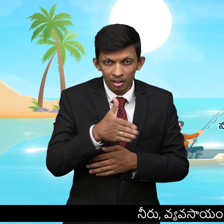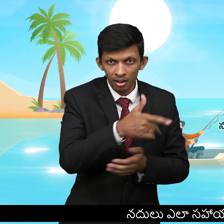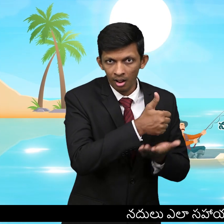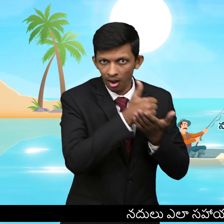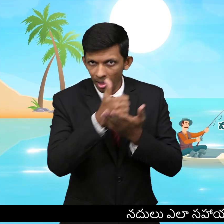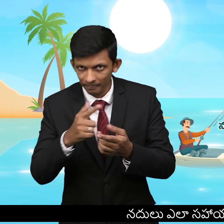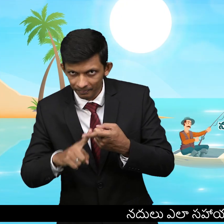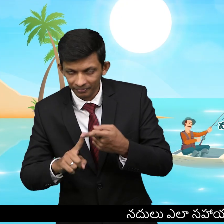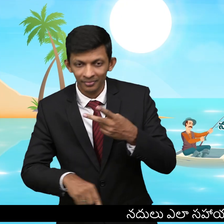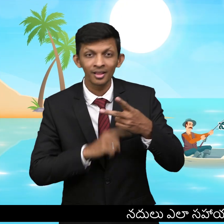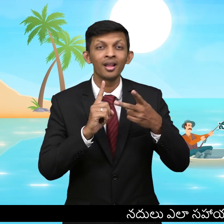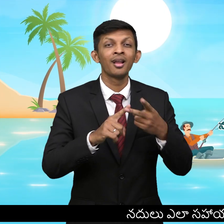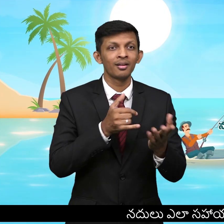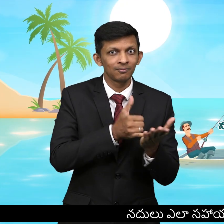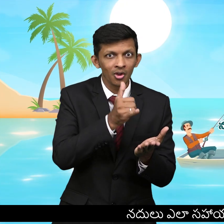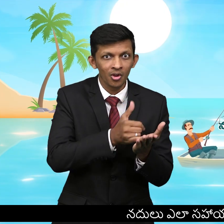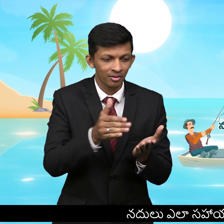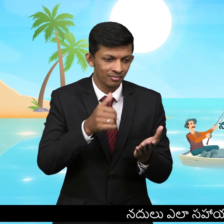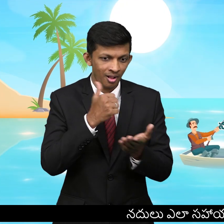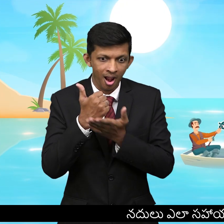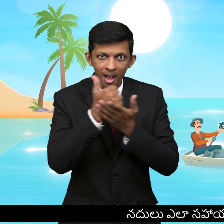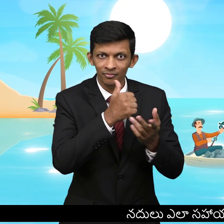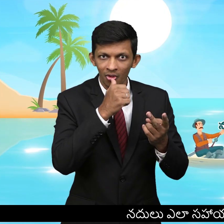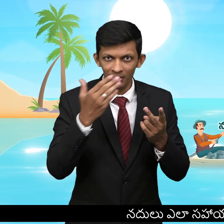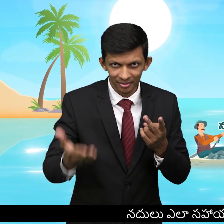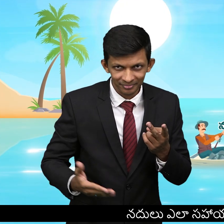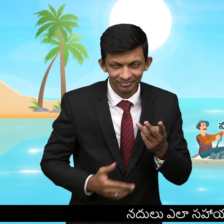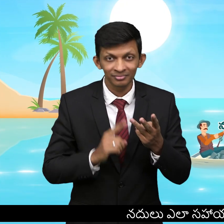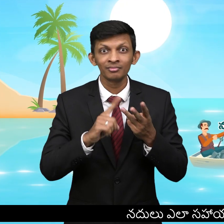పట్టడంలో నదులు ఎలా సహాయపడతాయో తెలుసుకుంటారు.